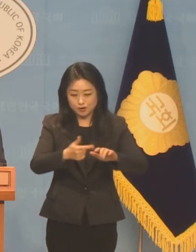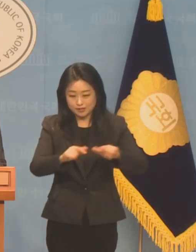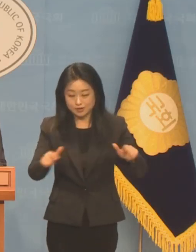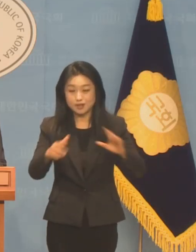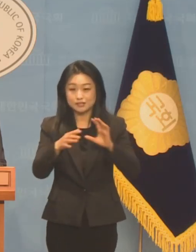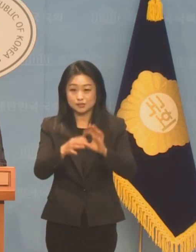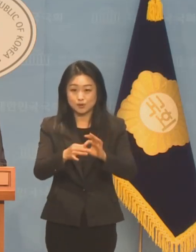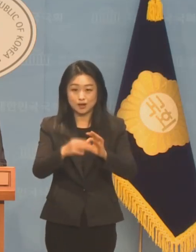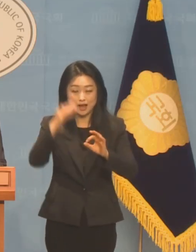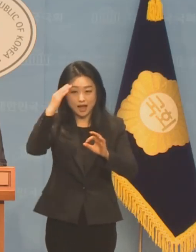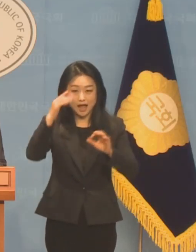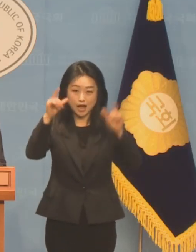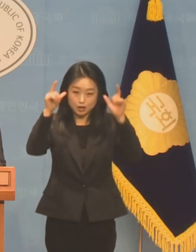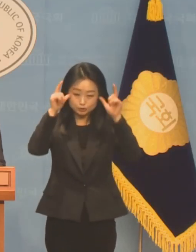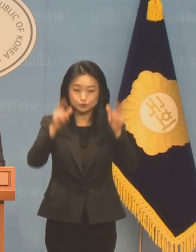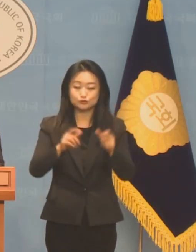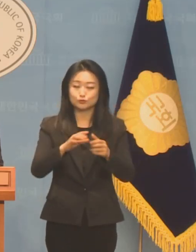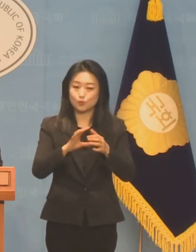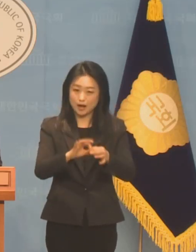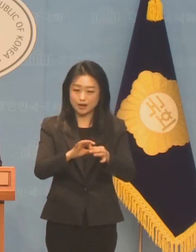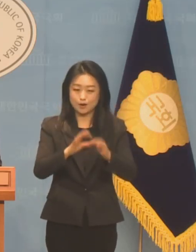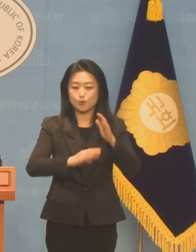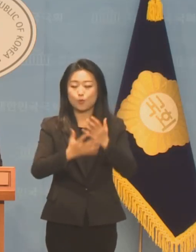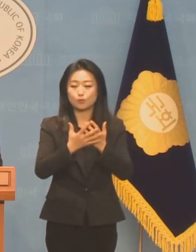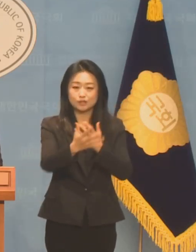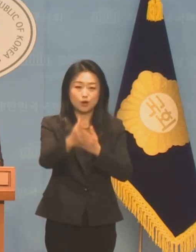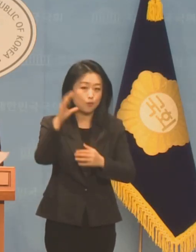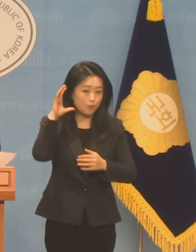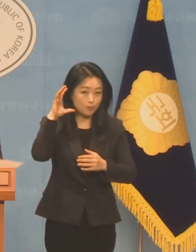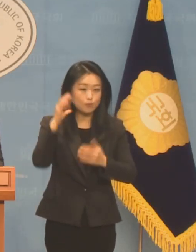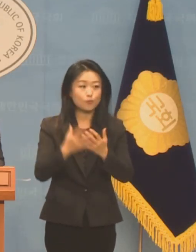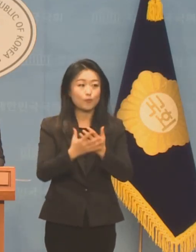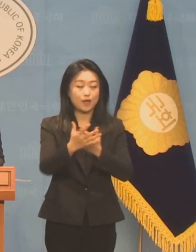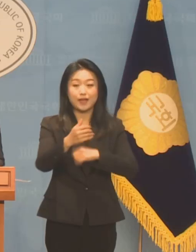관련 법률안에 대한 공청회를 실시할 예정입니다.